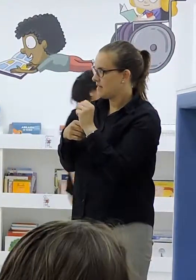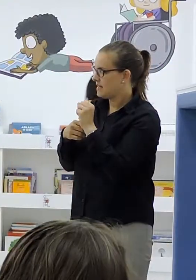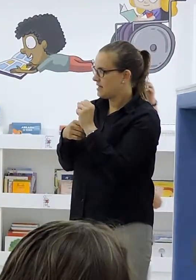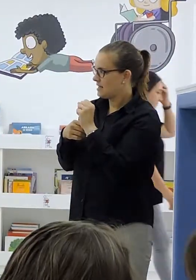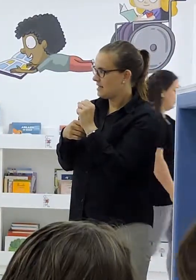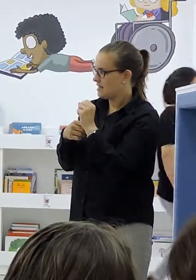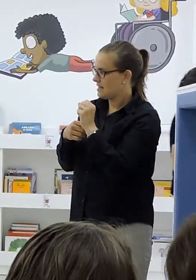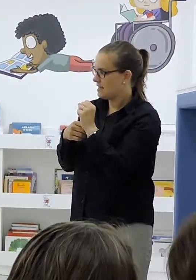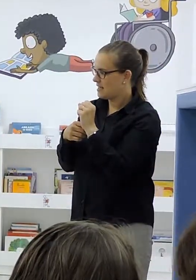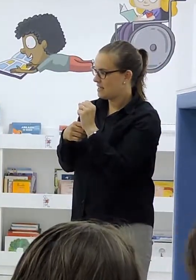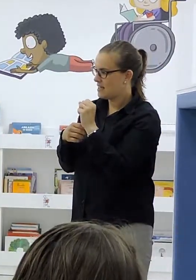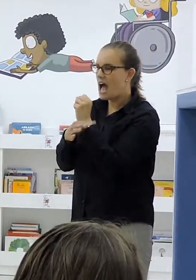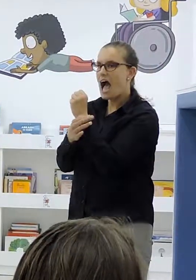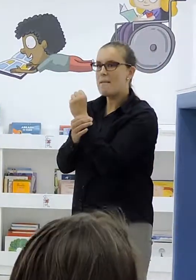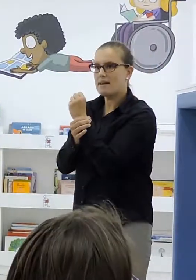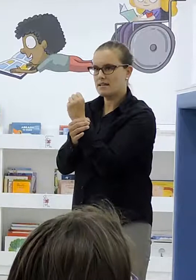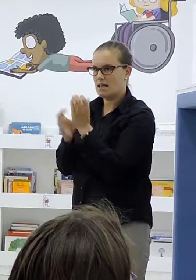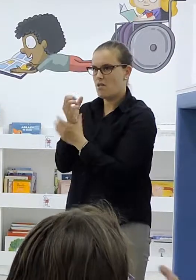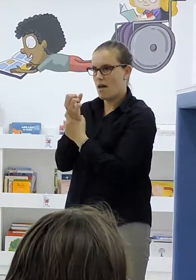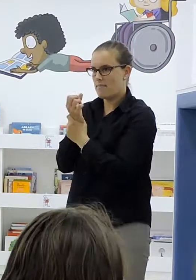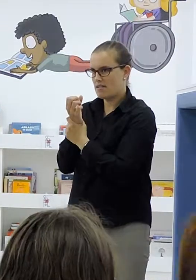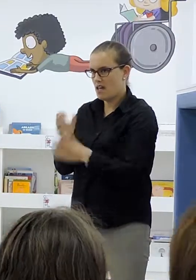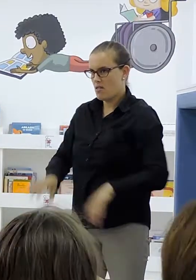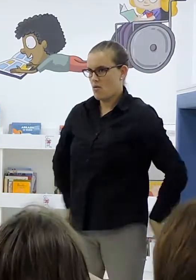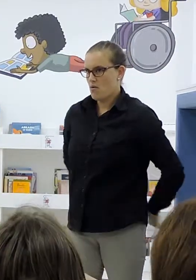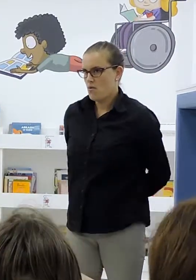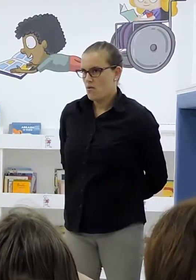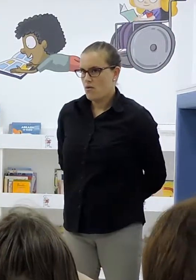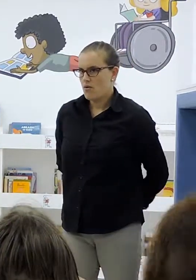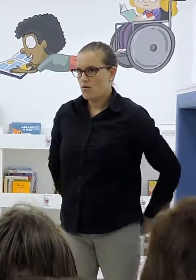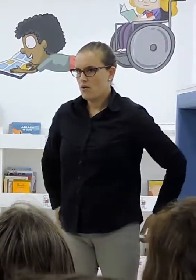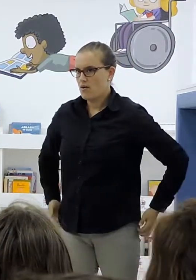vuelta, aprieta bien las cadenas por ellas.